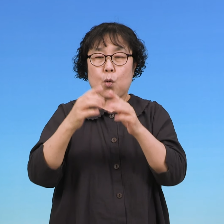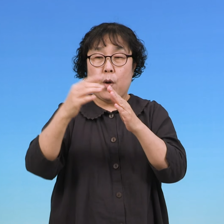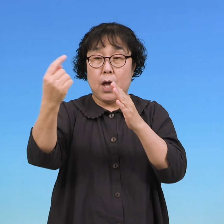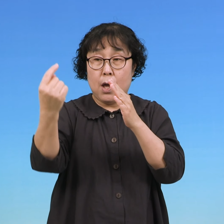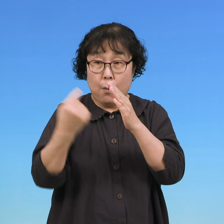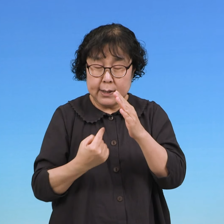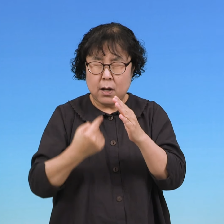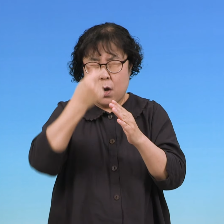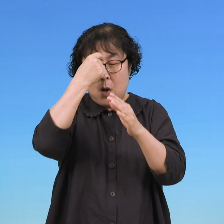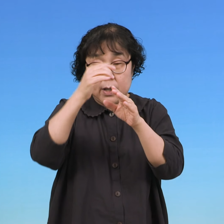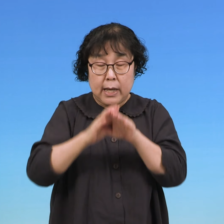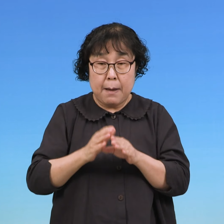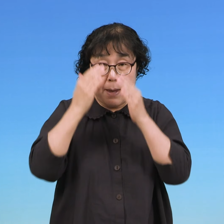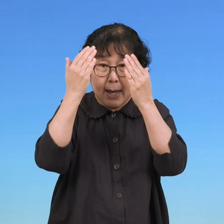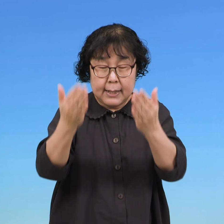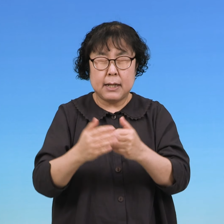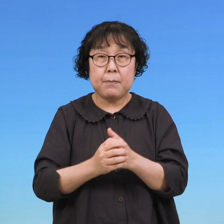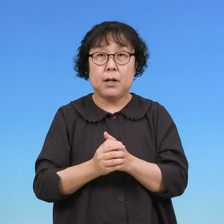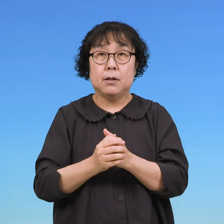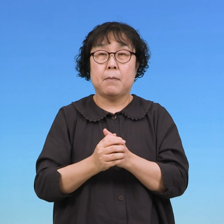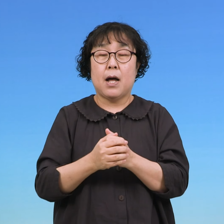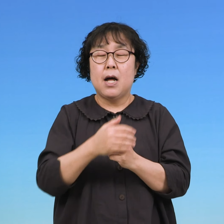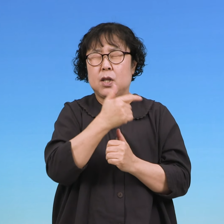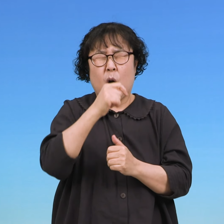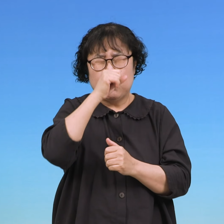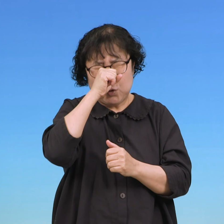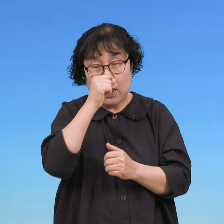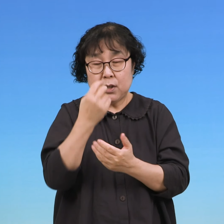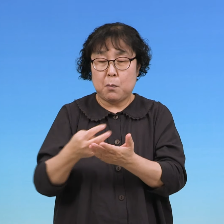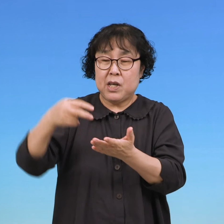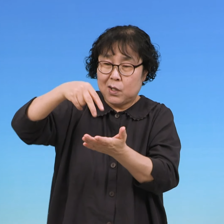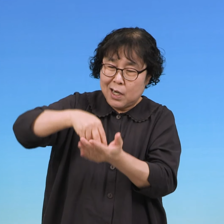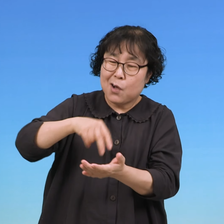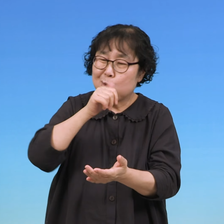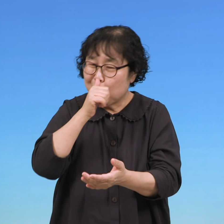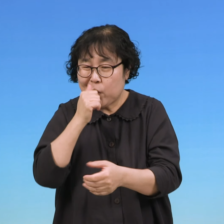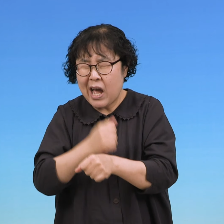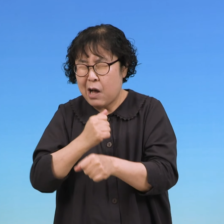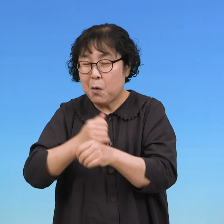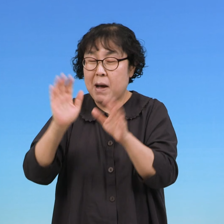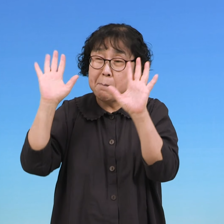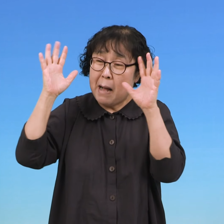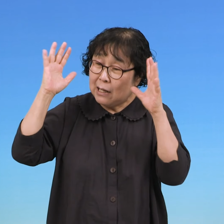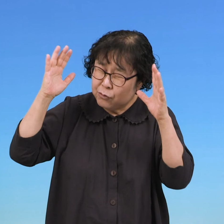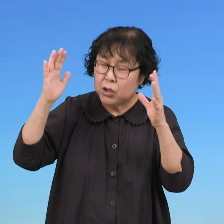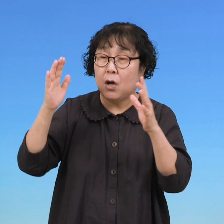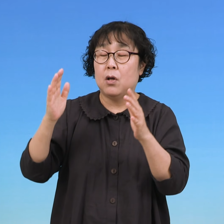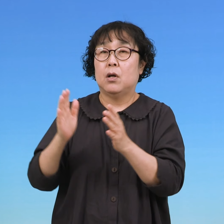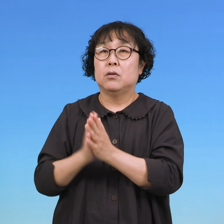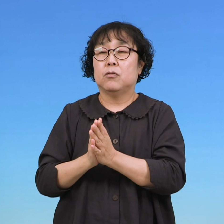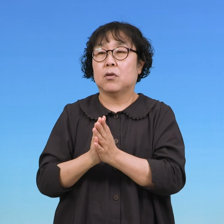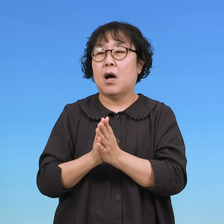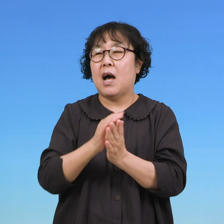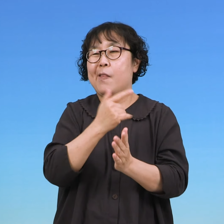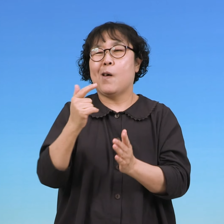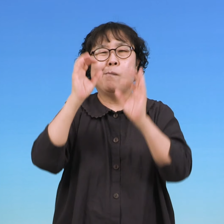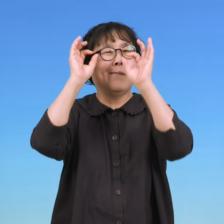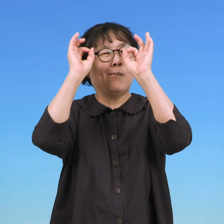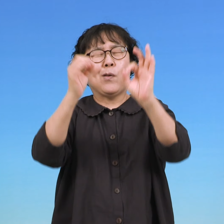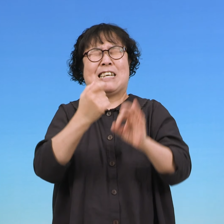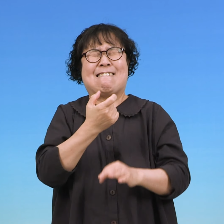그게 그렇게 좋은가 봐요. 어느 후보가 오셨다고 일어서라 그러시고 또 막 박수치고. 제가 정말 내가